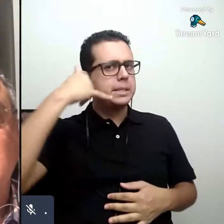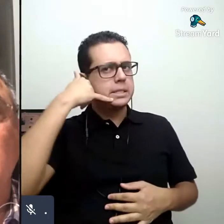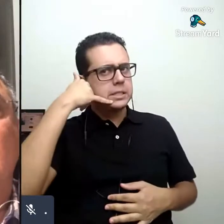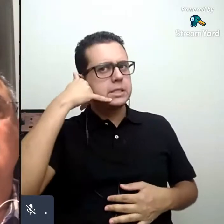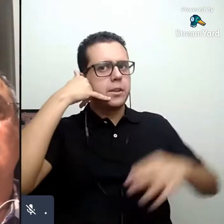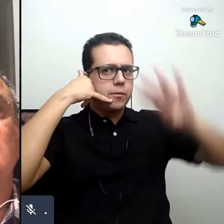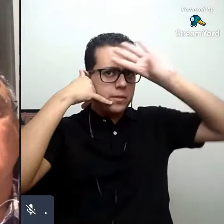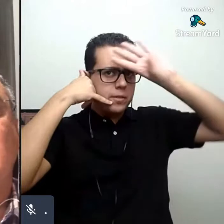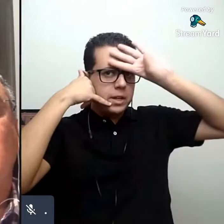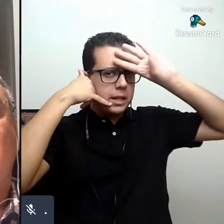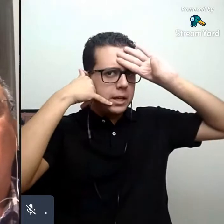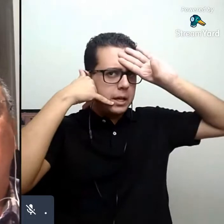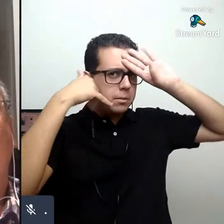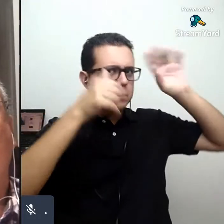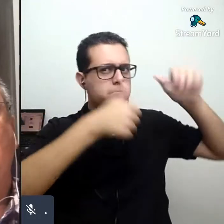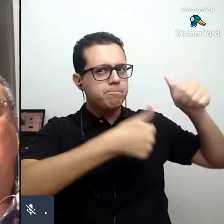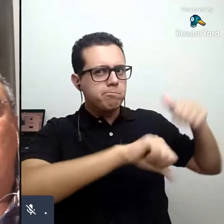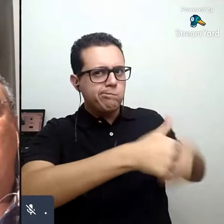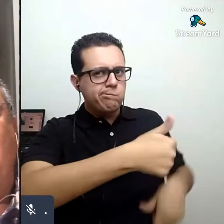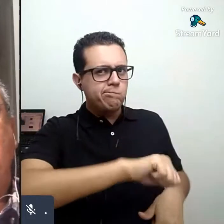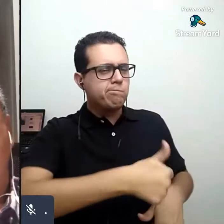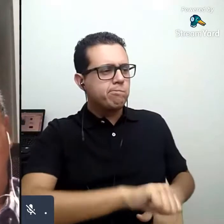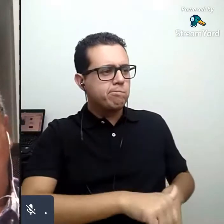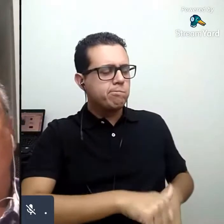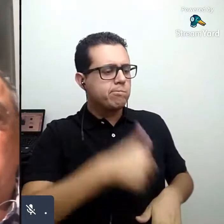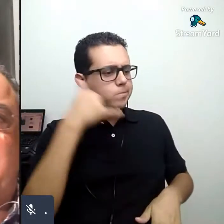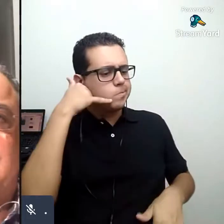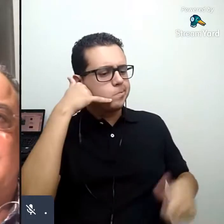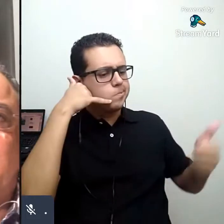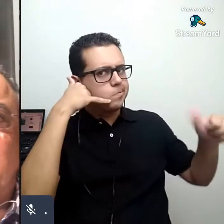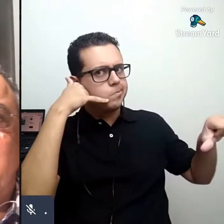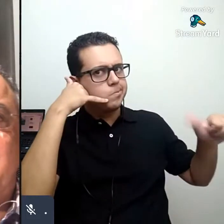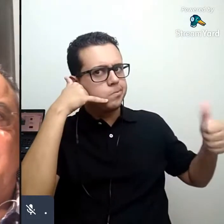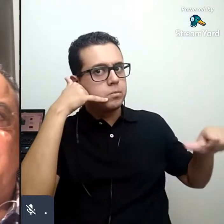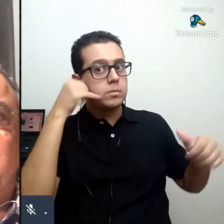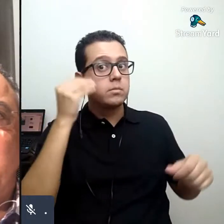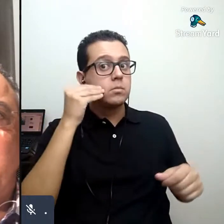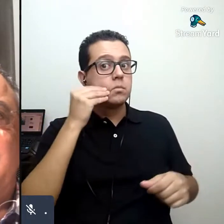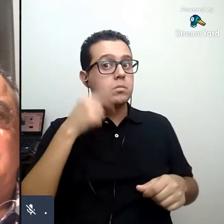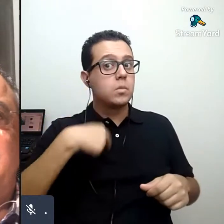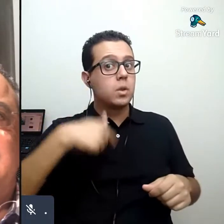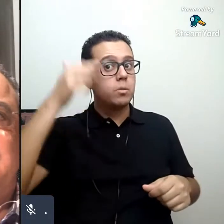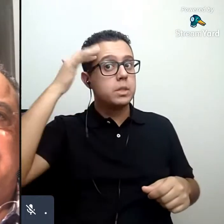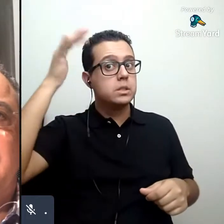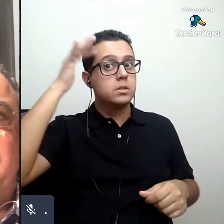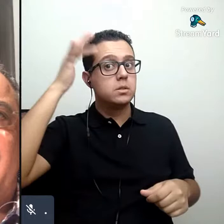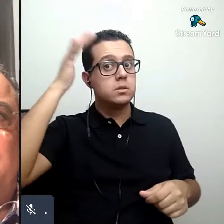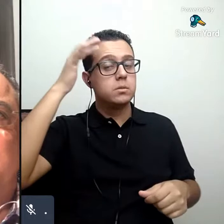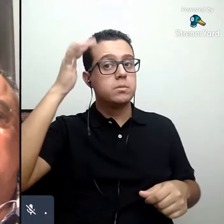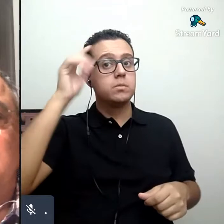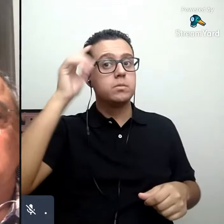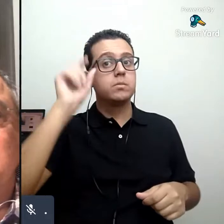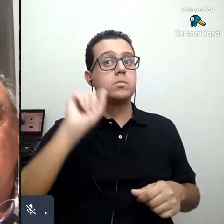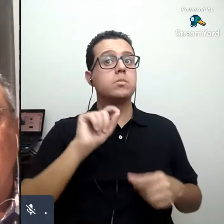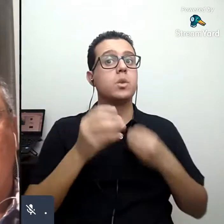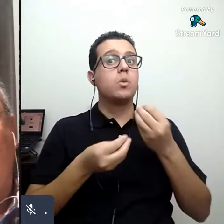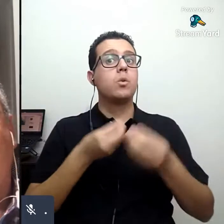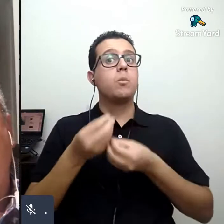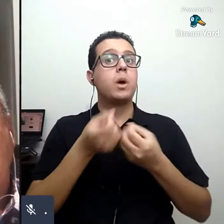um diagnóstico para poder dar alguma receita. E eu estou aqui pensando numa cura através de remédios,